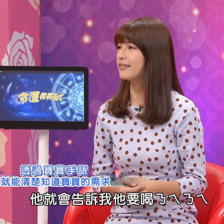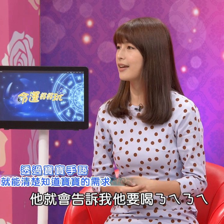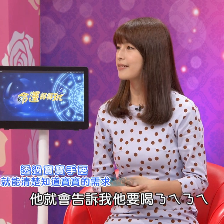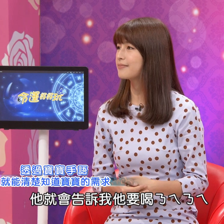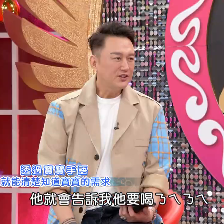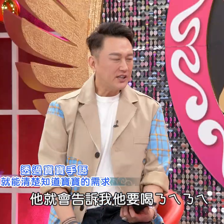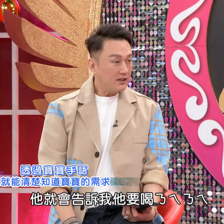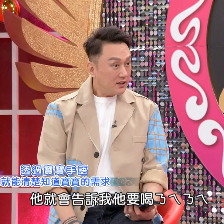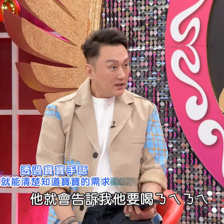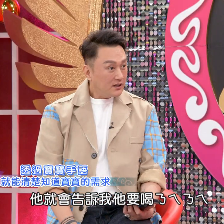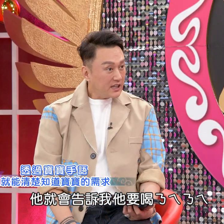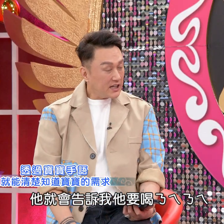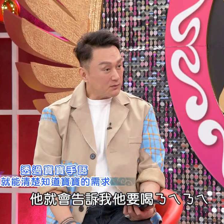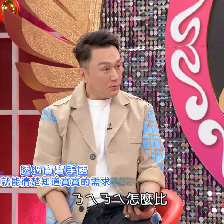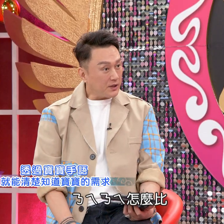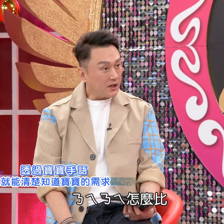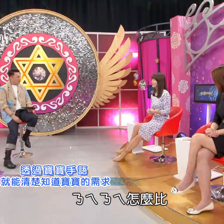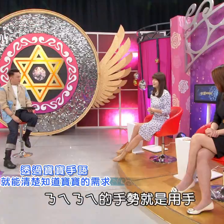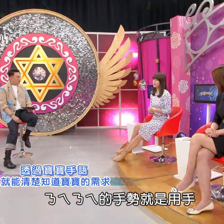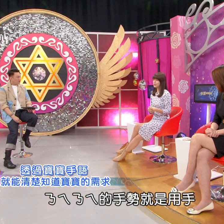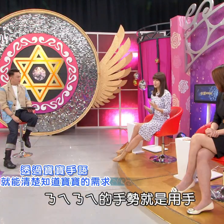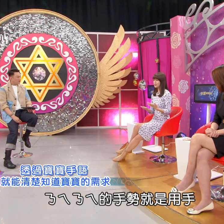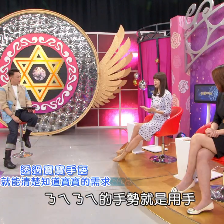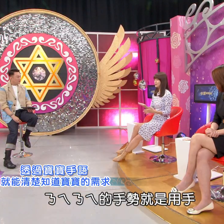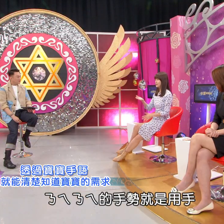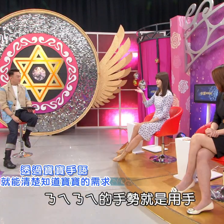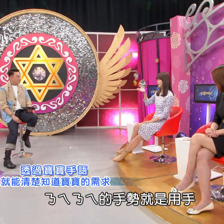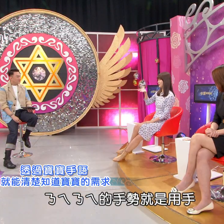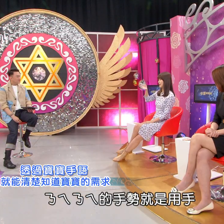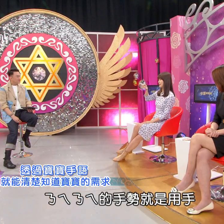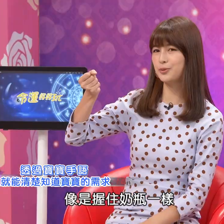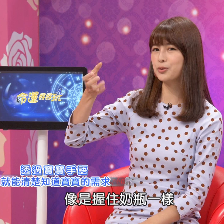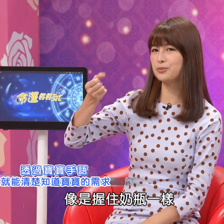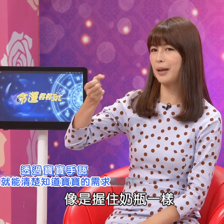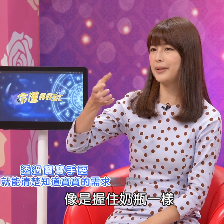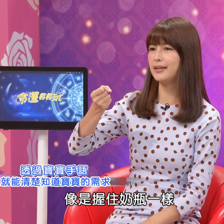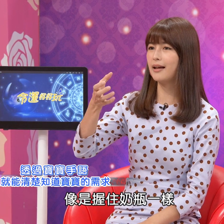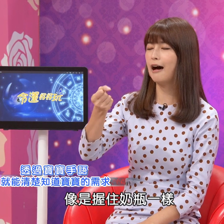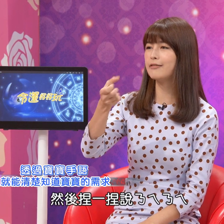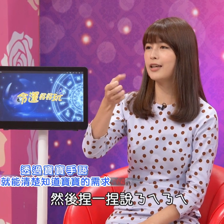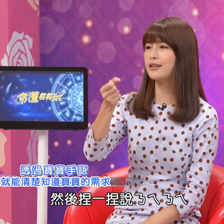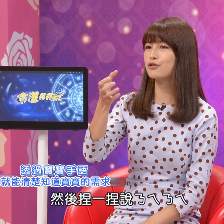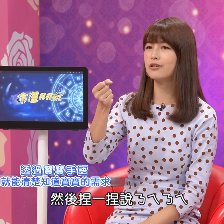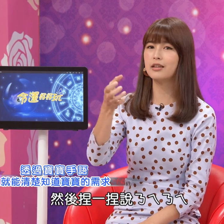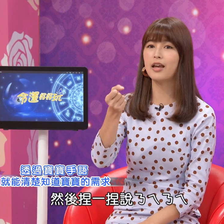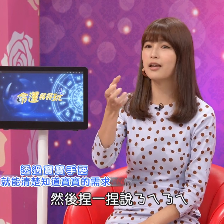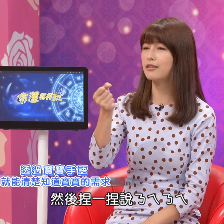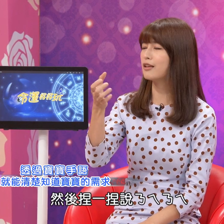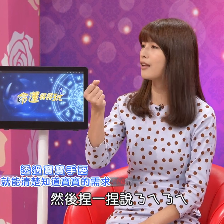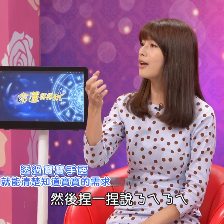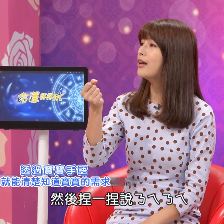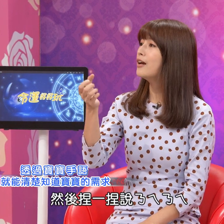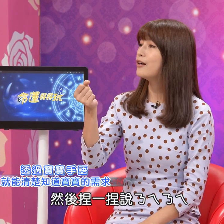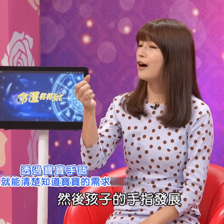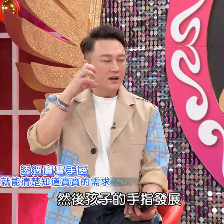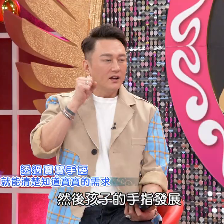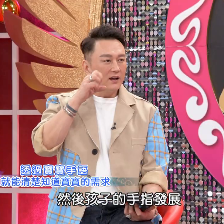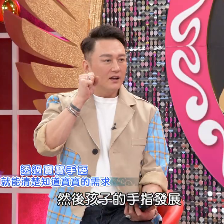奶嗯奶奶怎麼比奶奶的手勢就是用手像是握住奶瓶一樣然後捏一捏說奶奶奶奶然後孩子